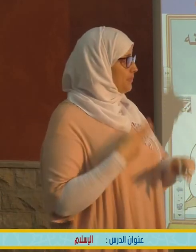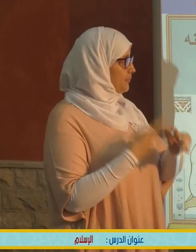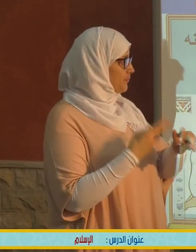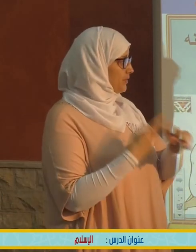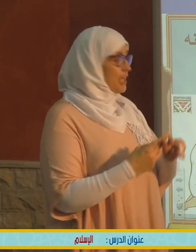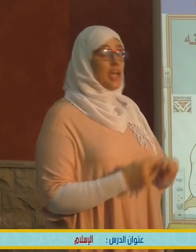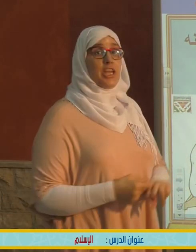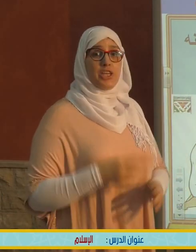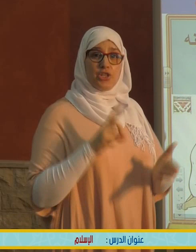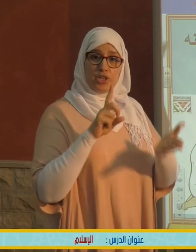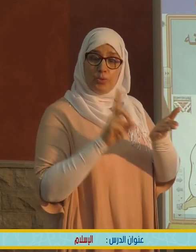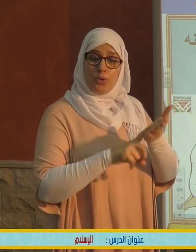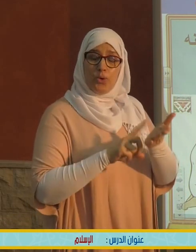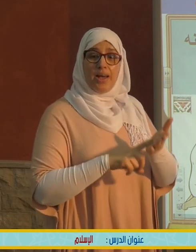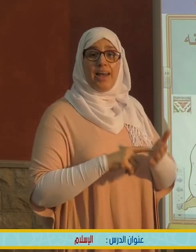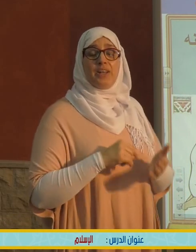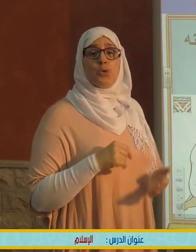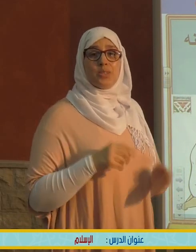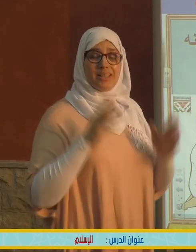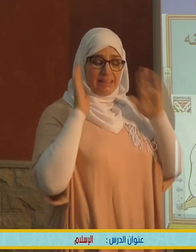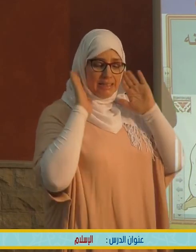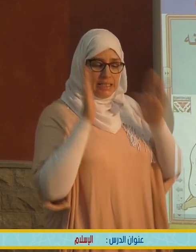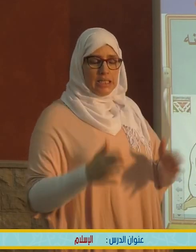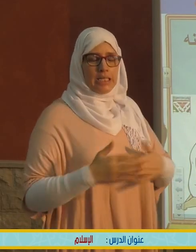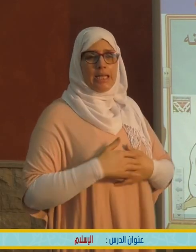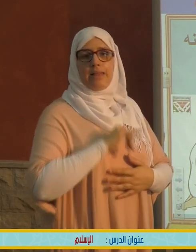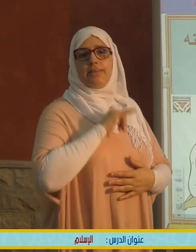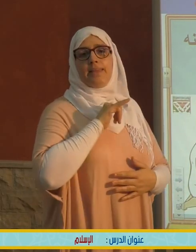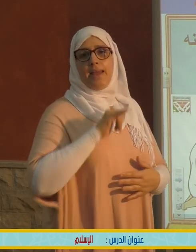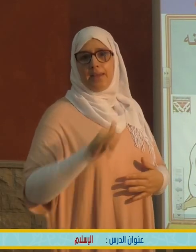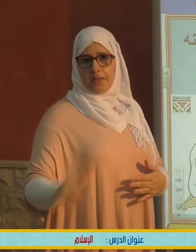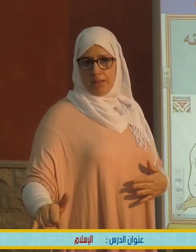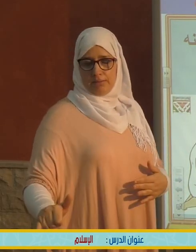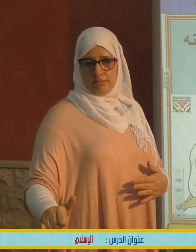الجواب: يجب أن يصلي دائما،